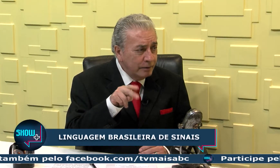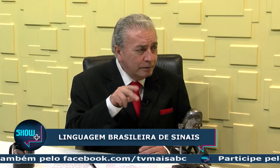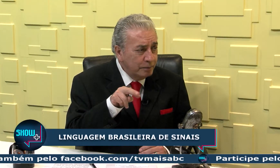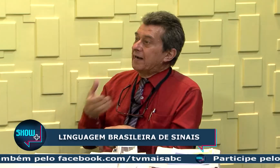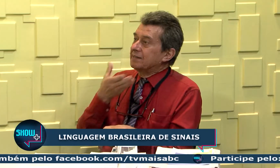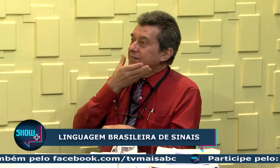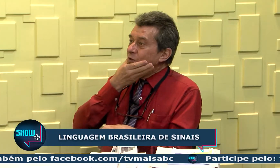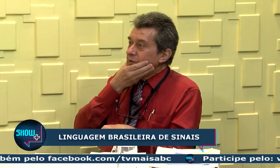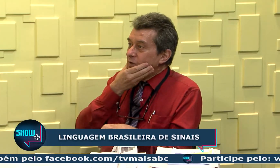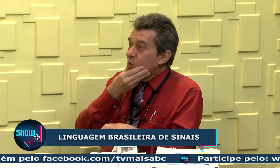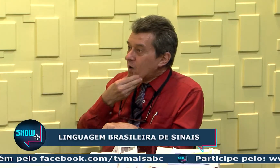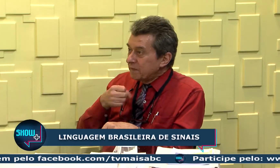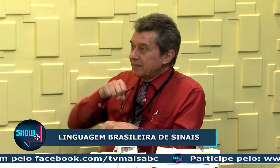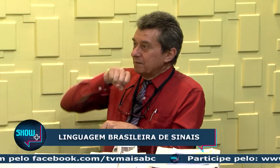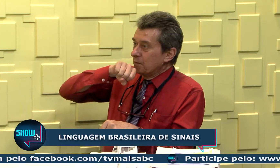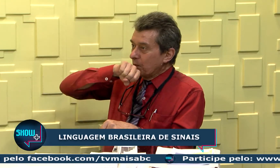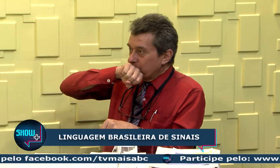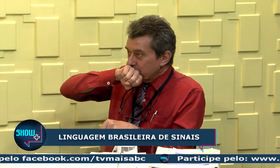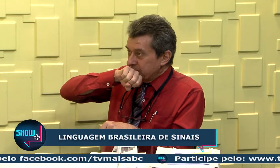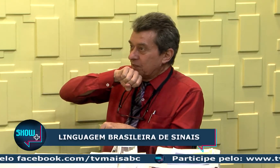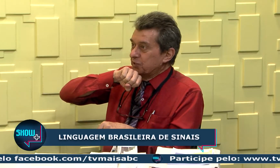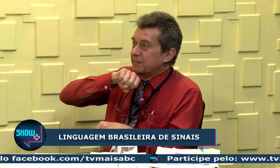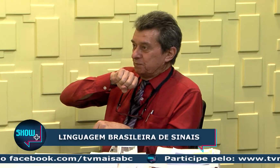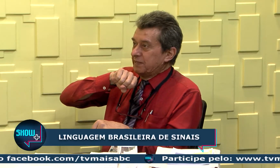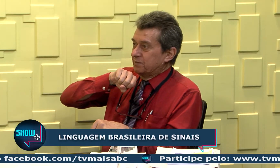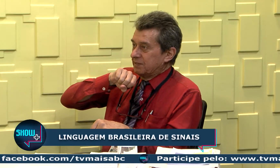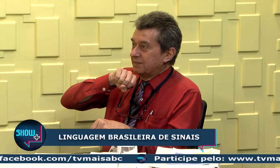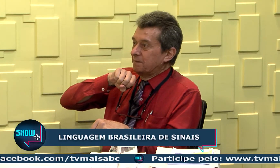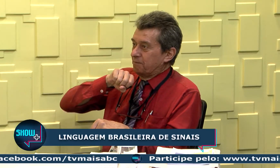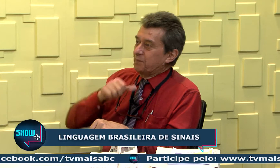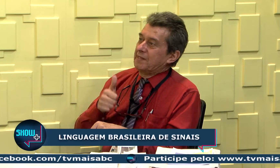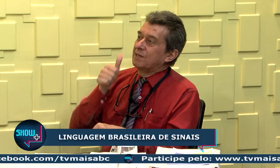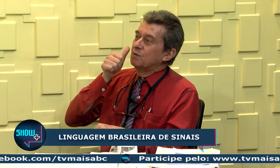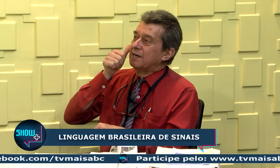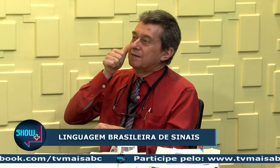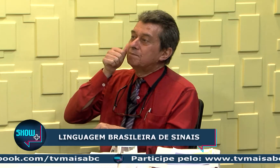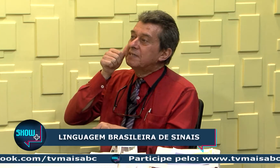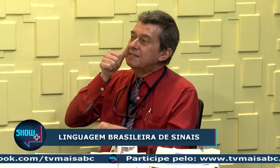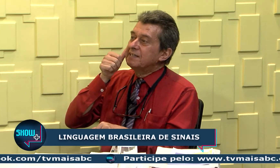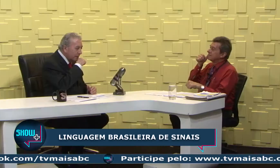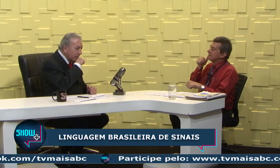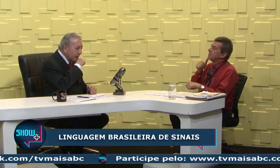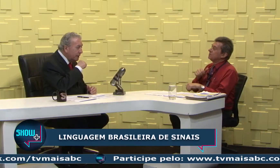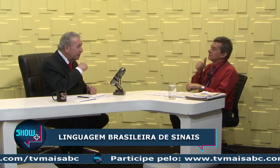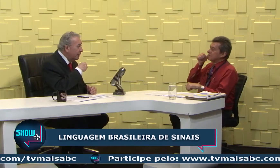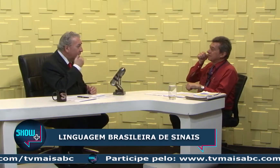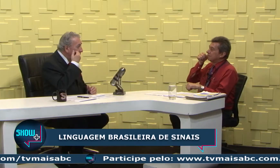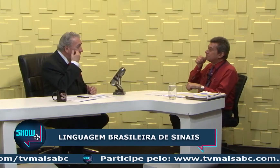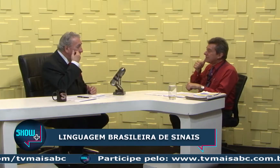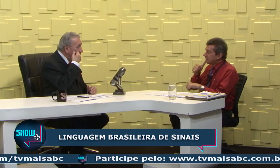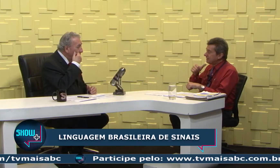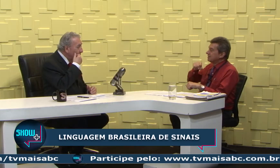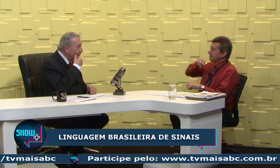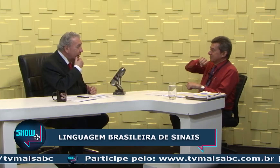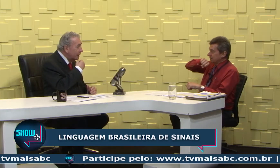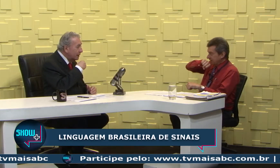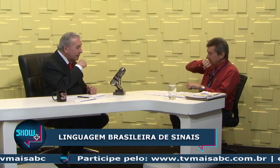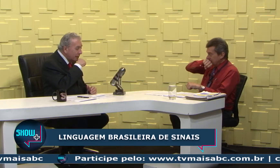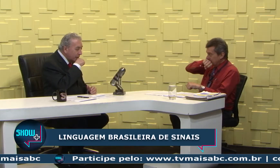pai então é o homem não de respeito né não um homem e mãe mãe respeito